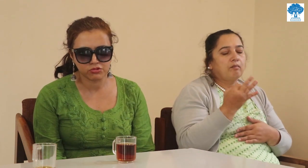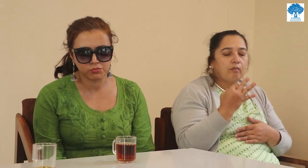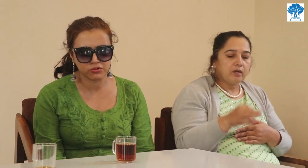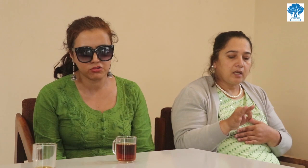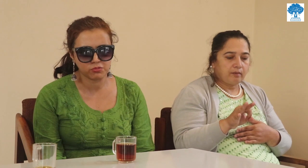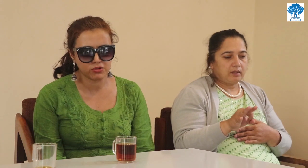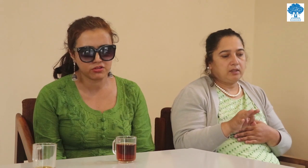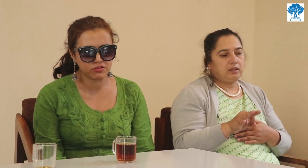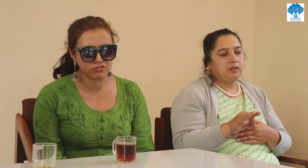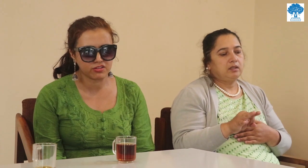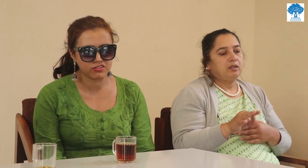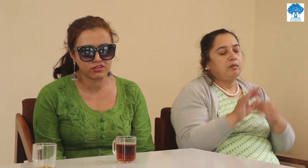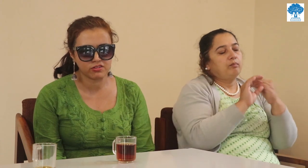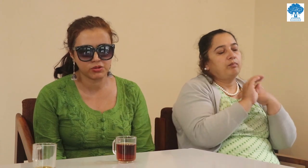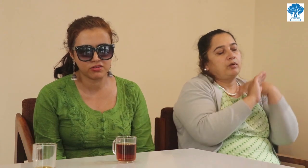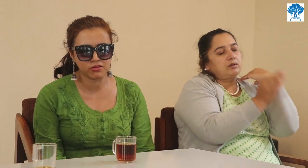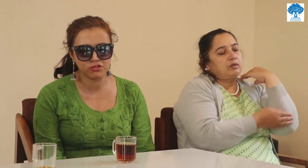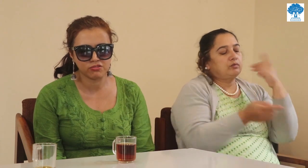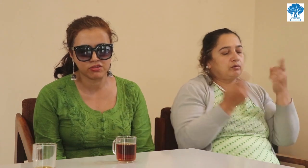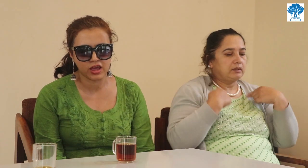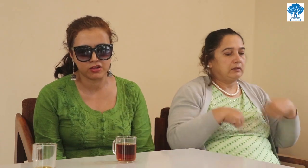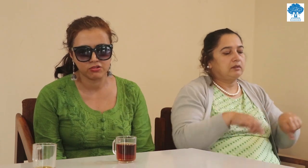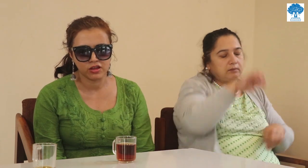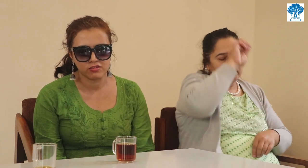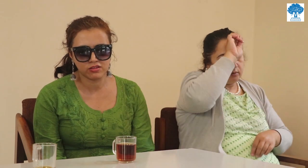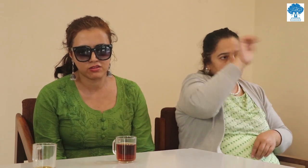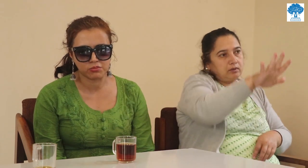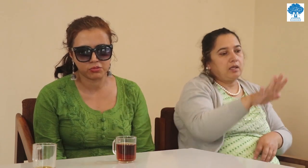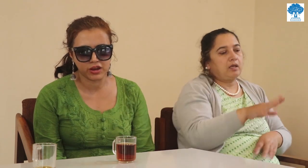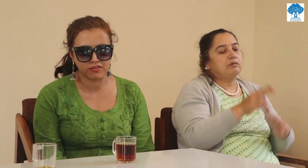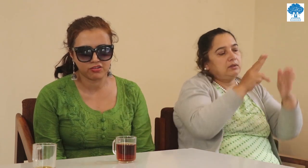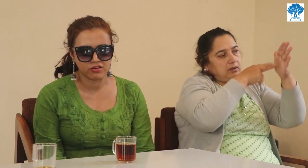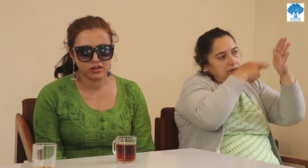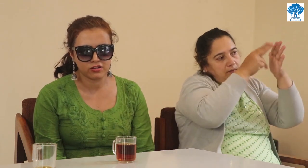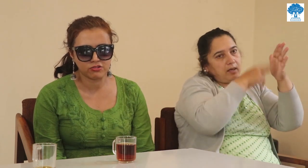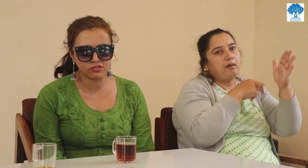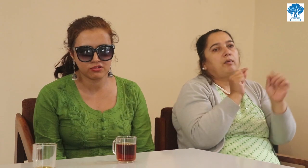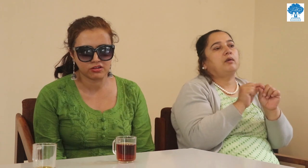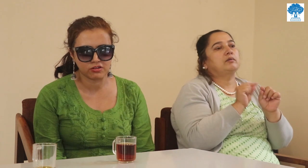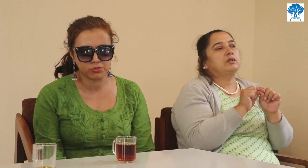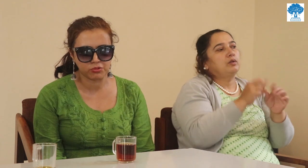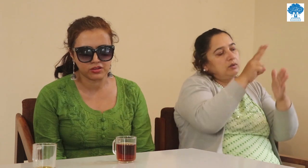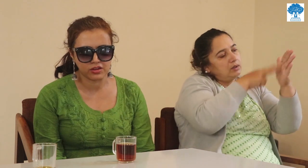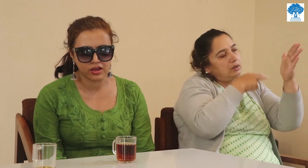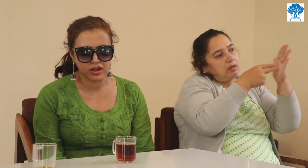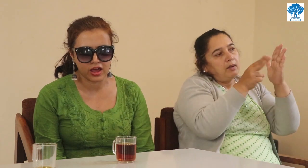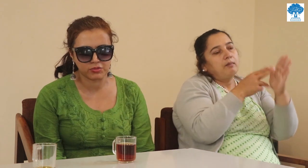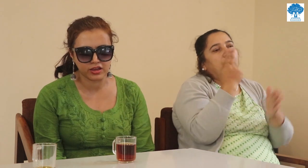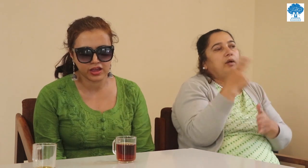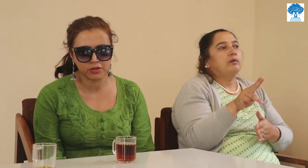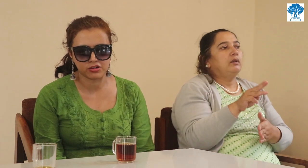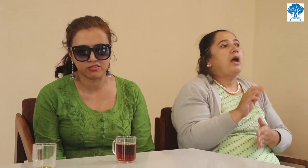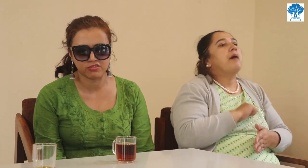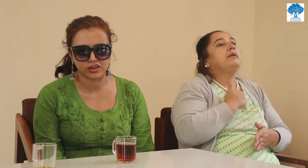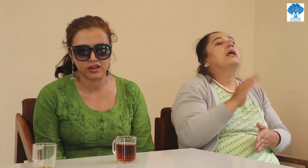अथवा जुन यो प्रजनन स्वास्थ्यसँग सम्बन्धित सबै सूचनाहरू चित्रमा बनाइन्छ र त्यो चित्रहरूमा भइदिँदा